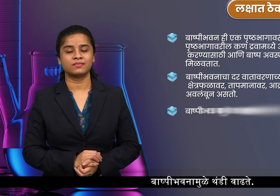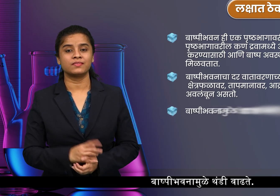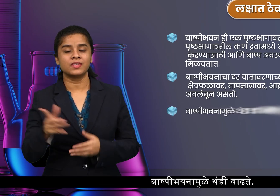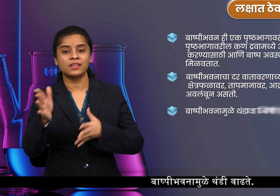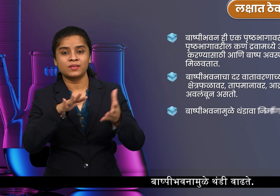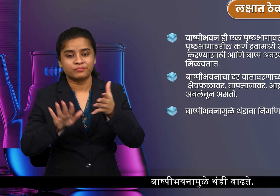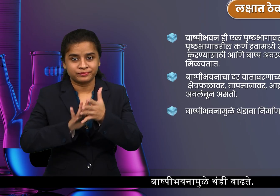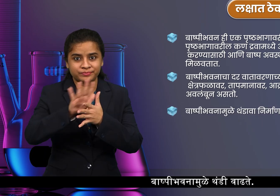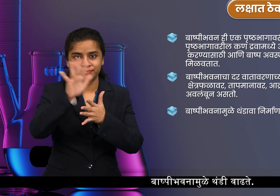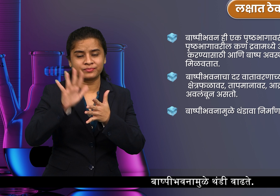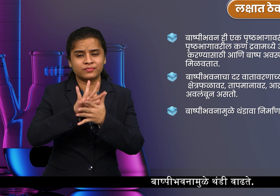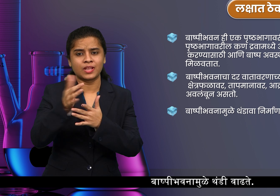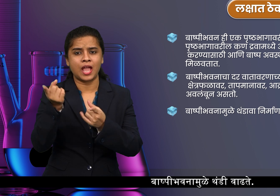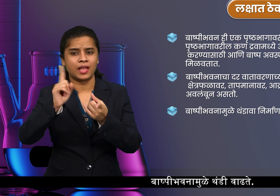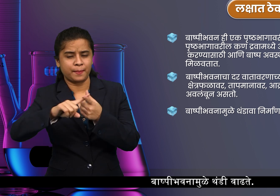बाष्पीभवनामुळे थंडी वाढते.